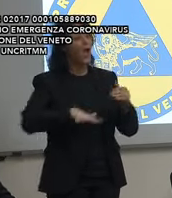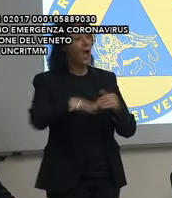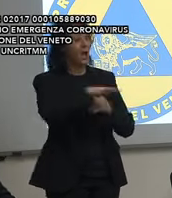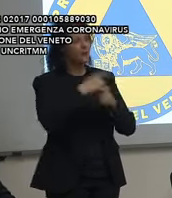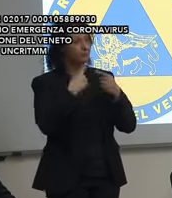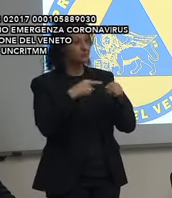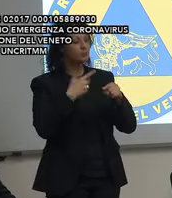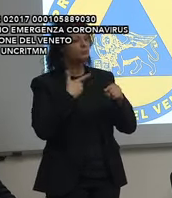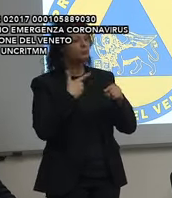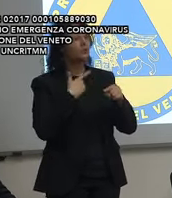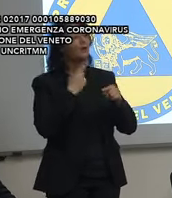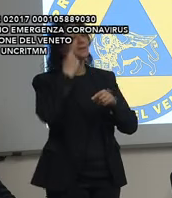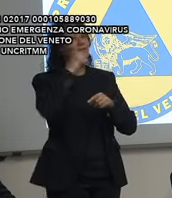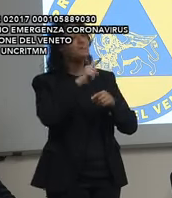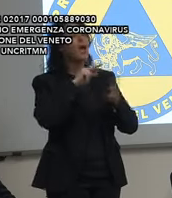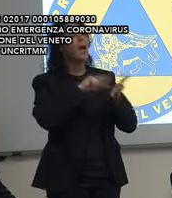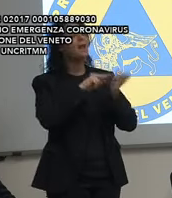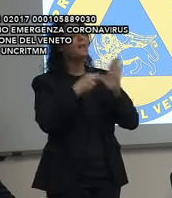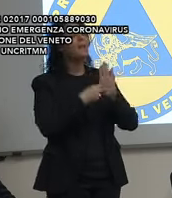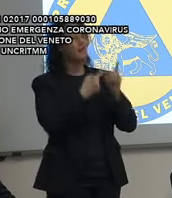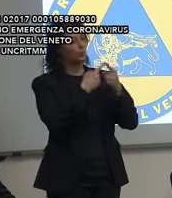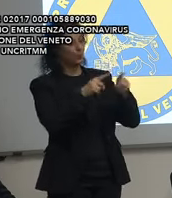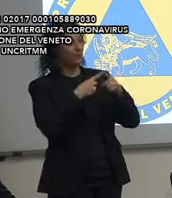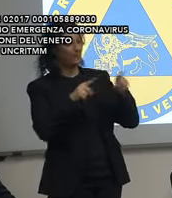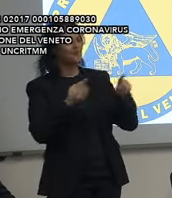coesisteranno architetture di 4 secoli diversi